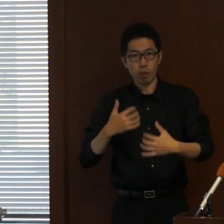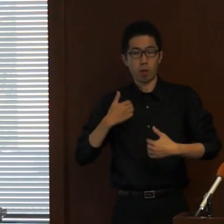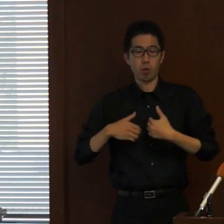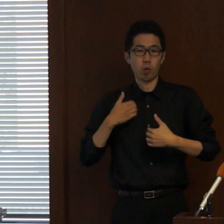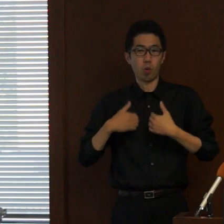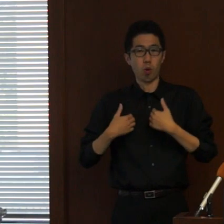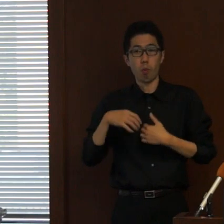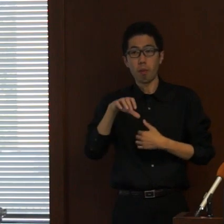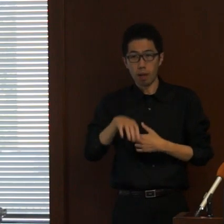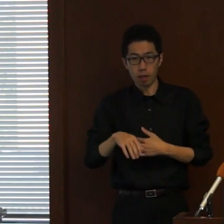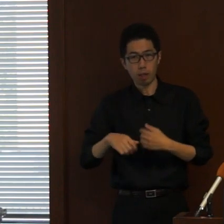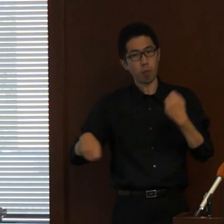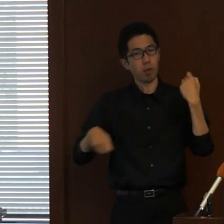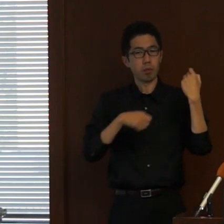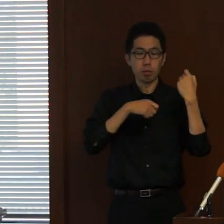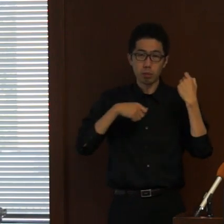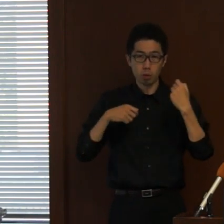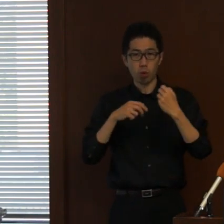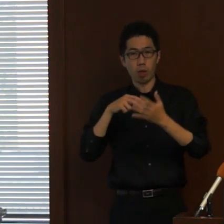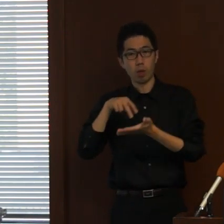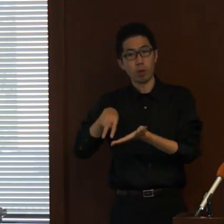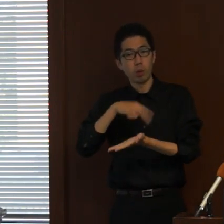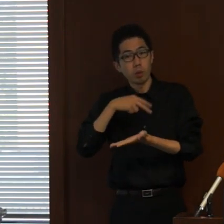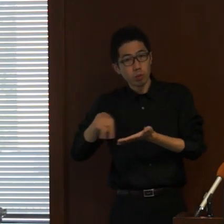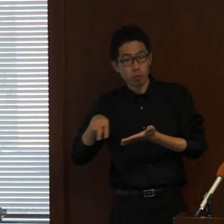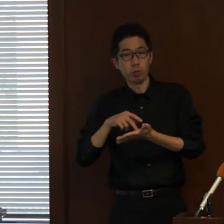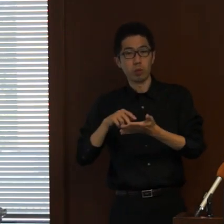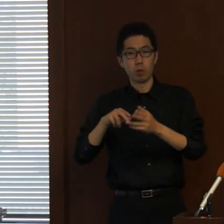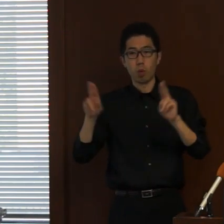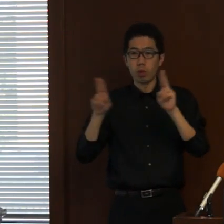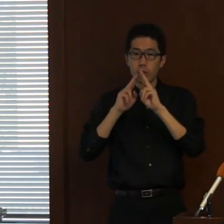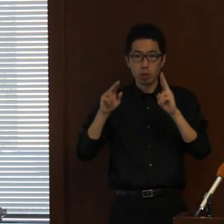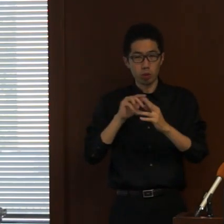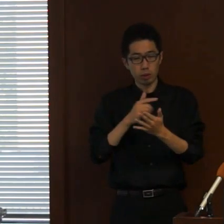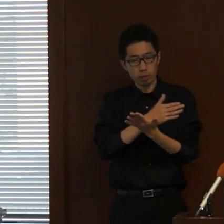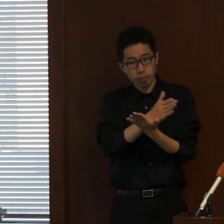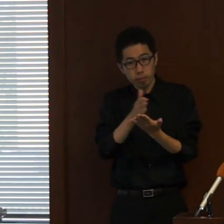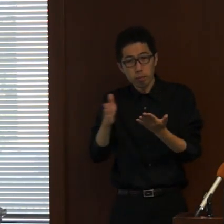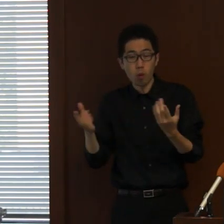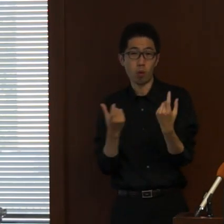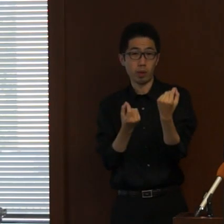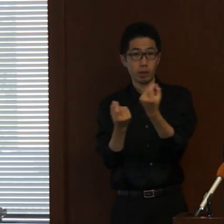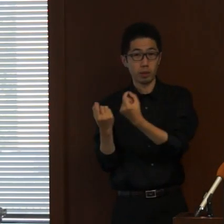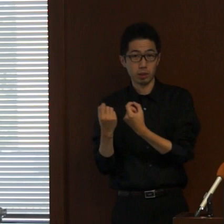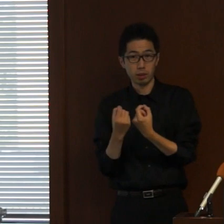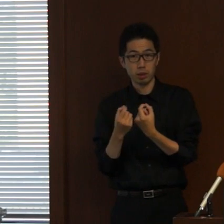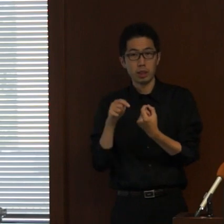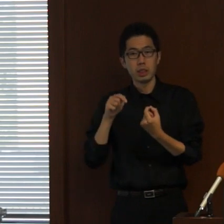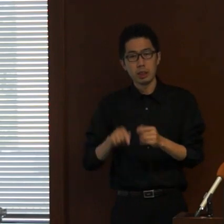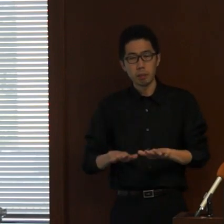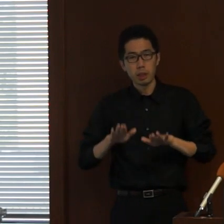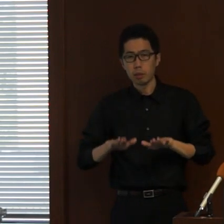交響楽団にしてもミュージカルにしてもさまざまなコンサートにしてもそうなんだけども、それができていない